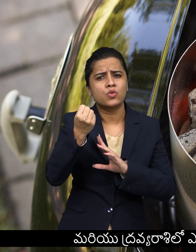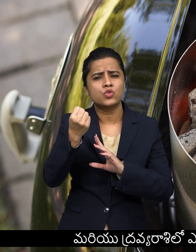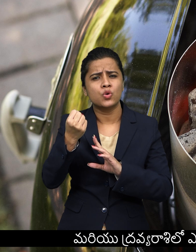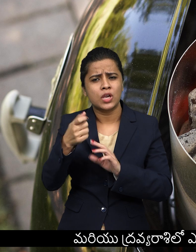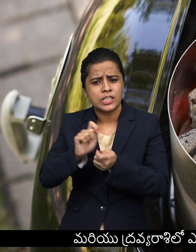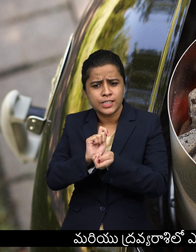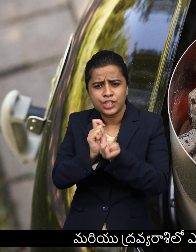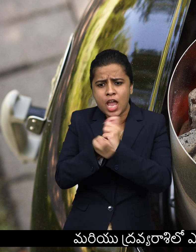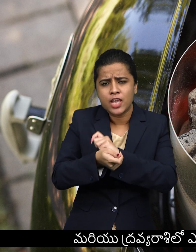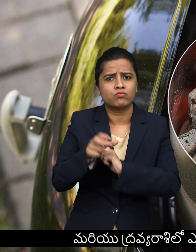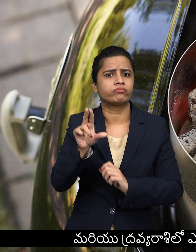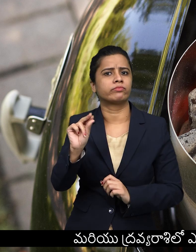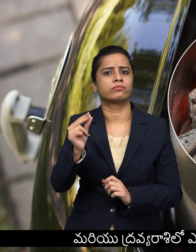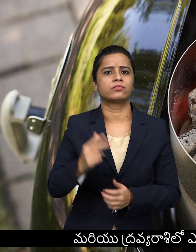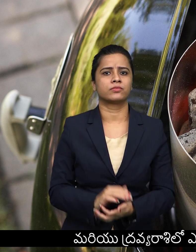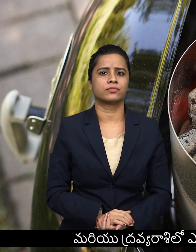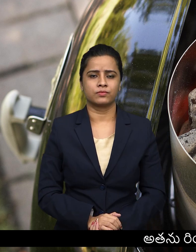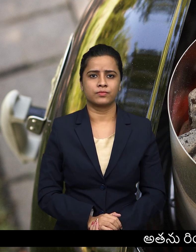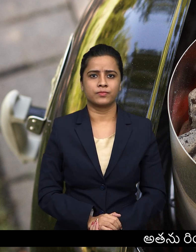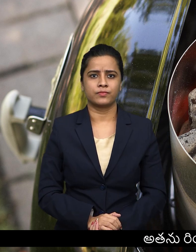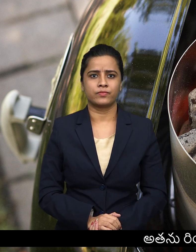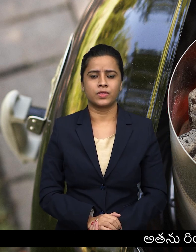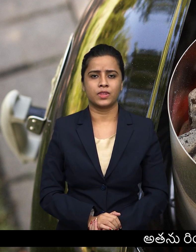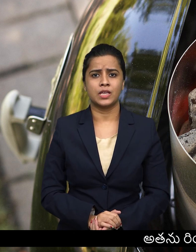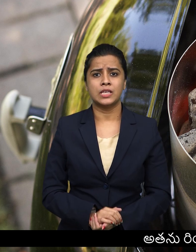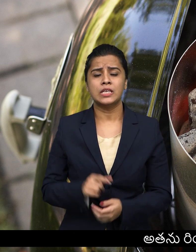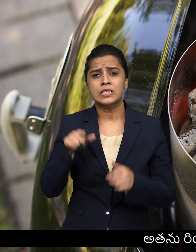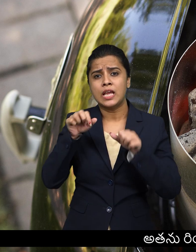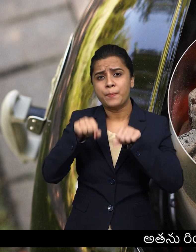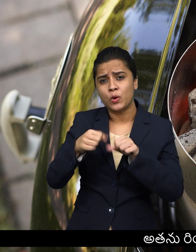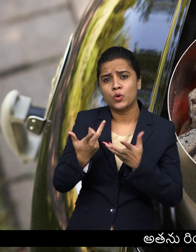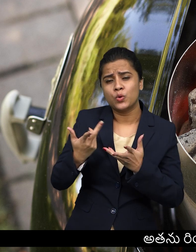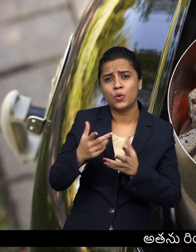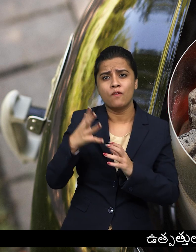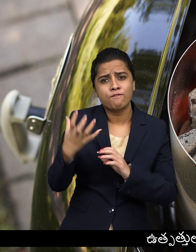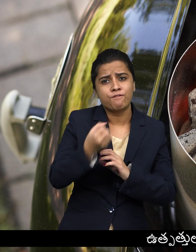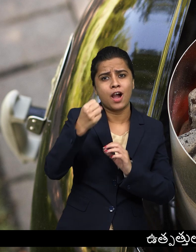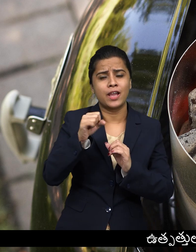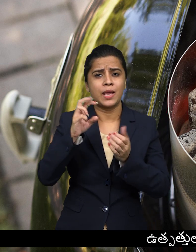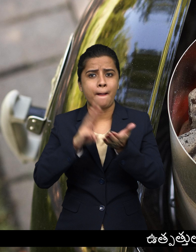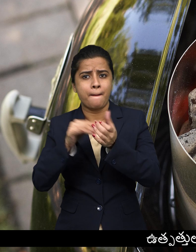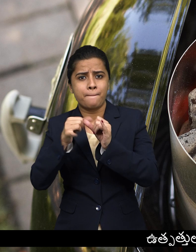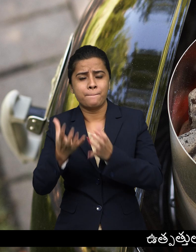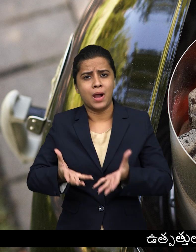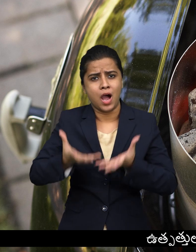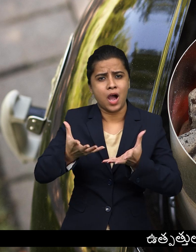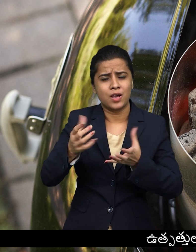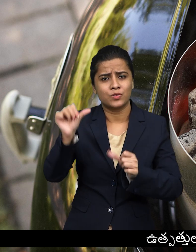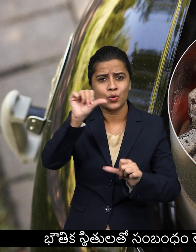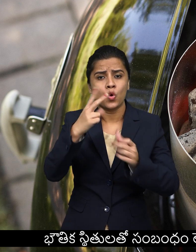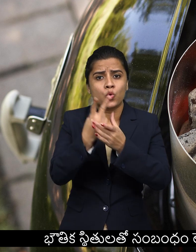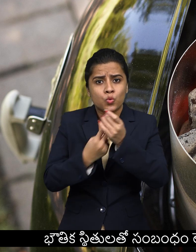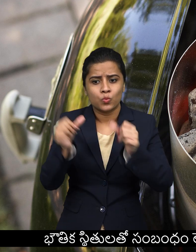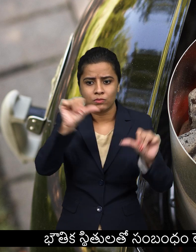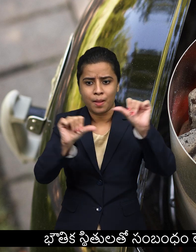ద్రవ్యరాశిలో ఎటువంటి మార్పు కనిపించలేదు. అతను రియాక్టెంట్లు మరియు ఉత్పత్తుల ద్రవ్యరాశిని